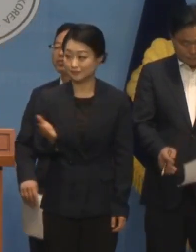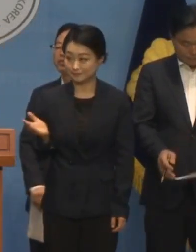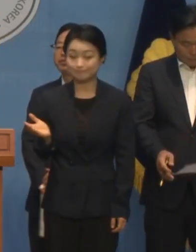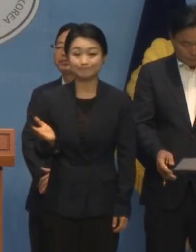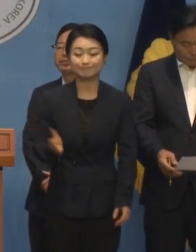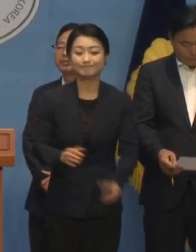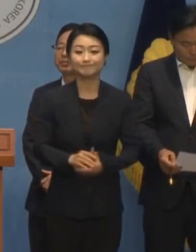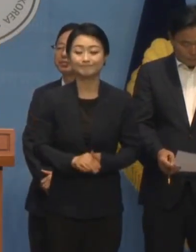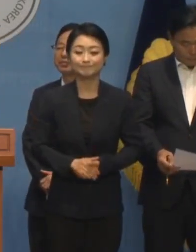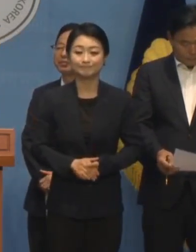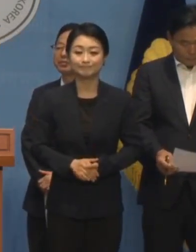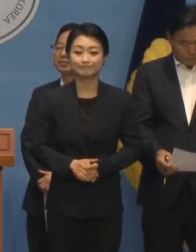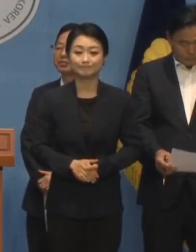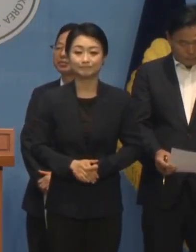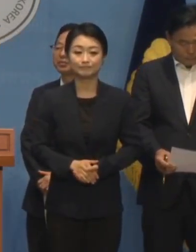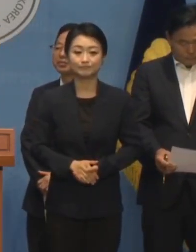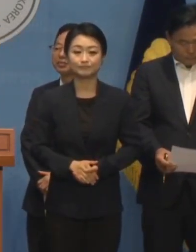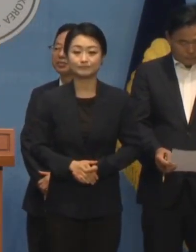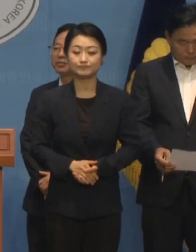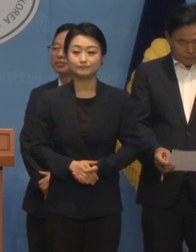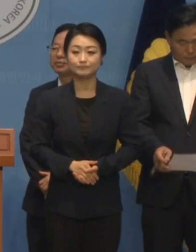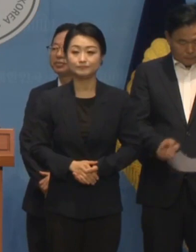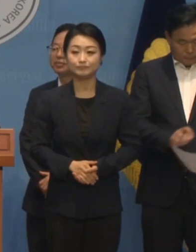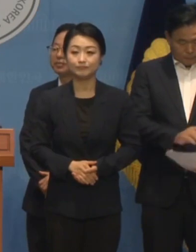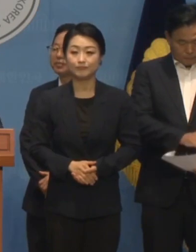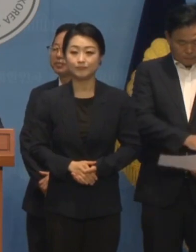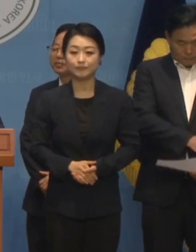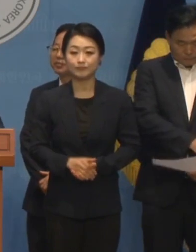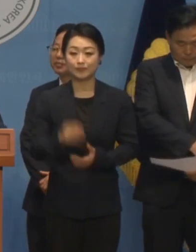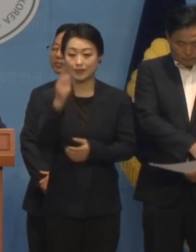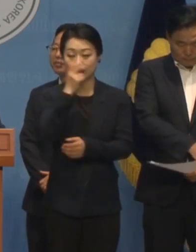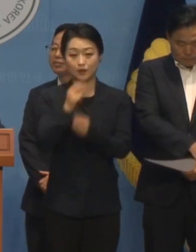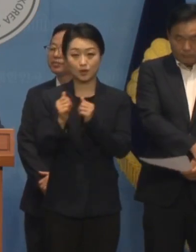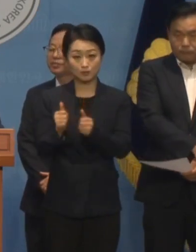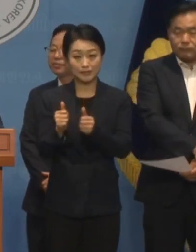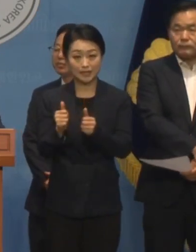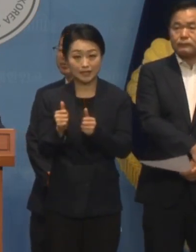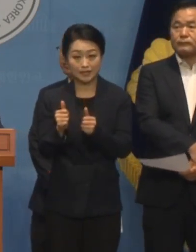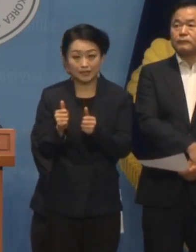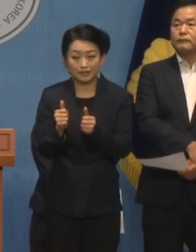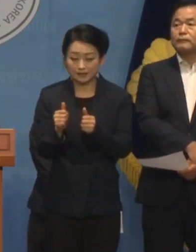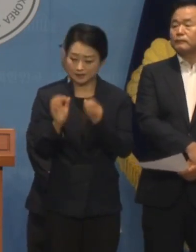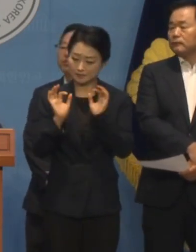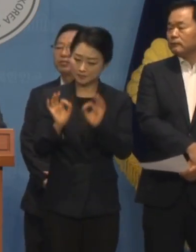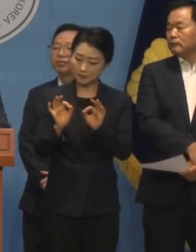인사드리겠습니다. 안양시 만안구 출신 강득구 의원입니다. 검사는 무슨 이유로